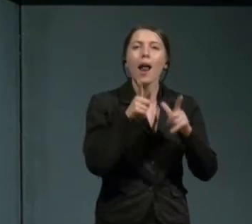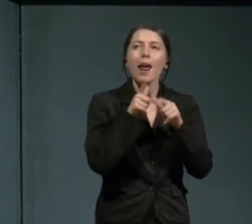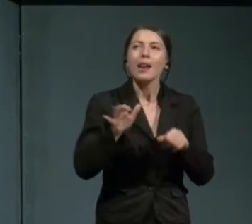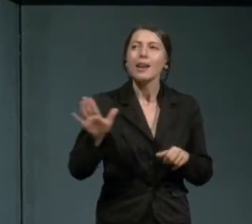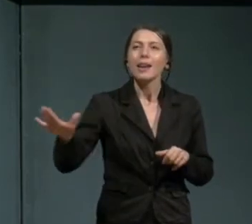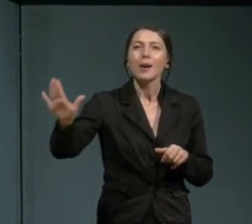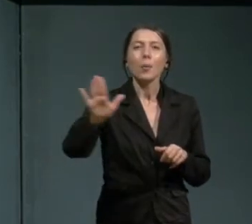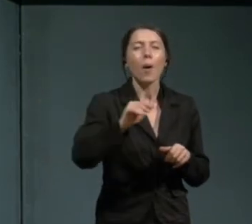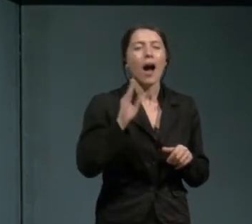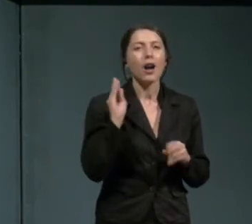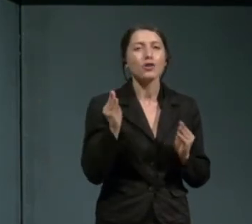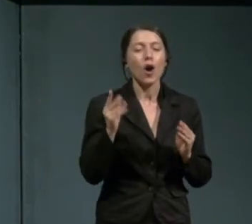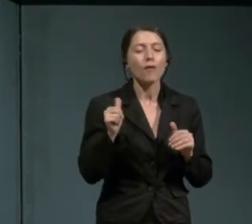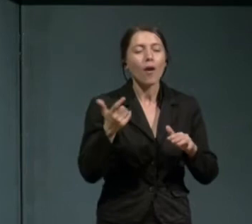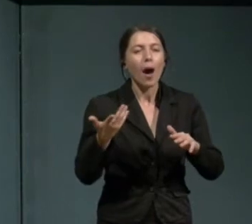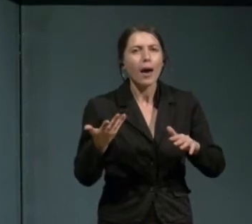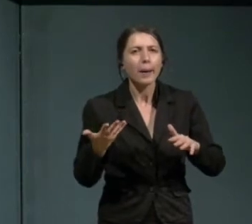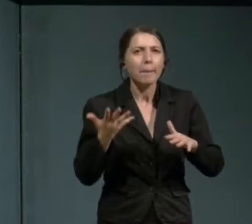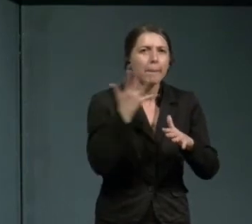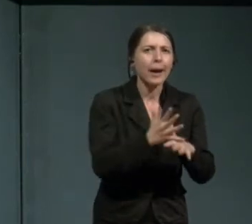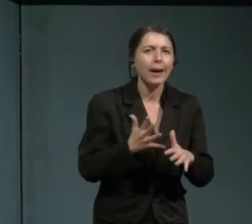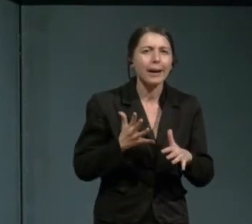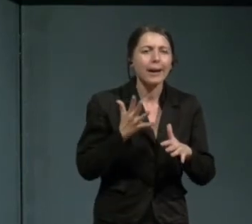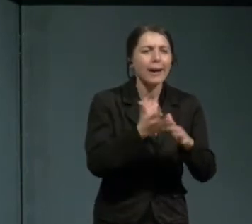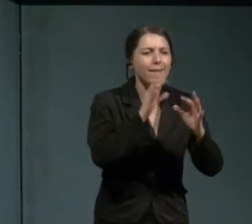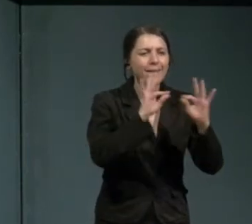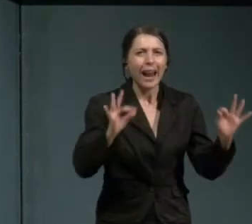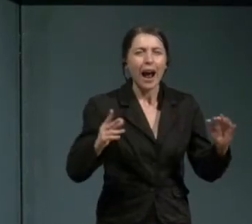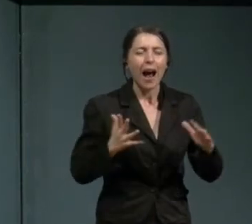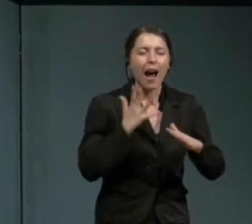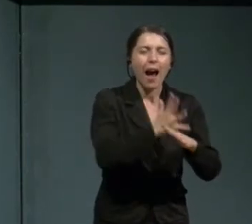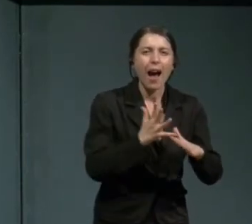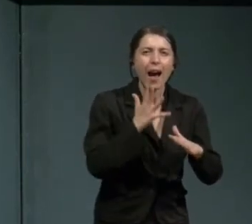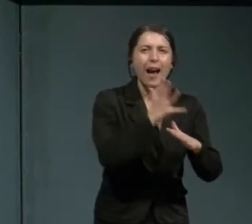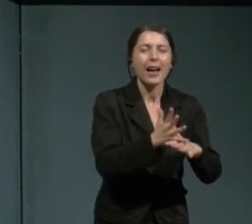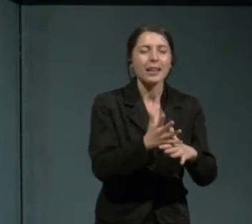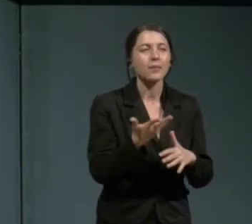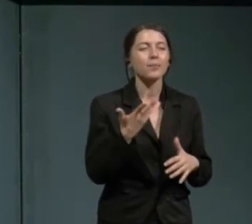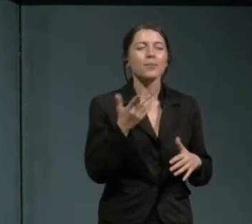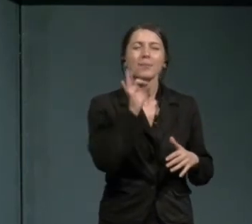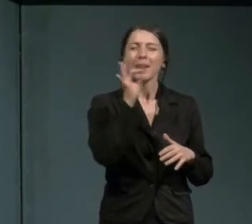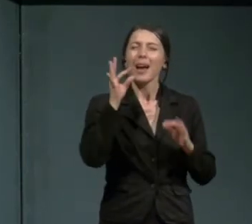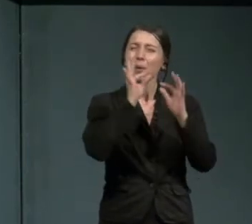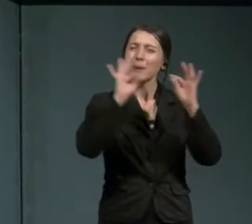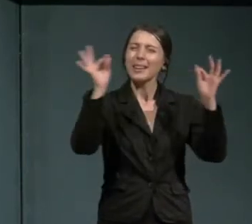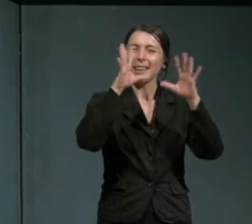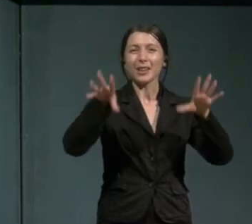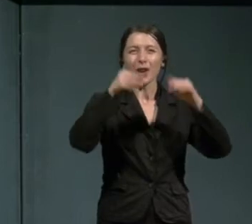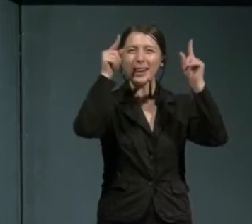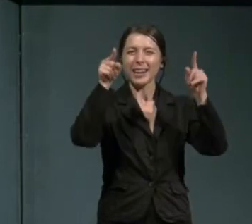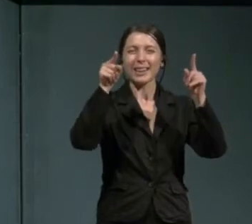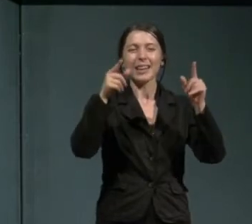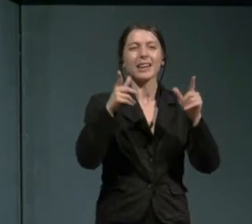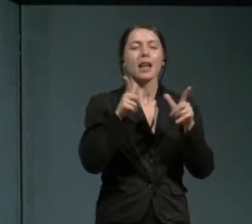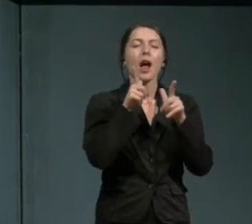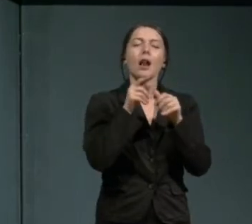si insinua nella frase nelle frasi del romanzo ci sono descrizioni all'inizio c'è una